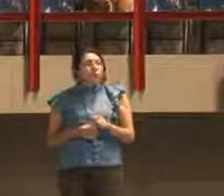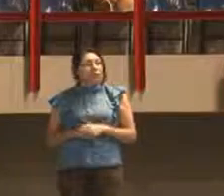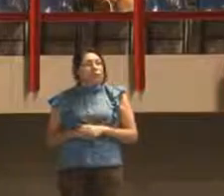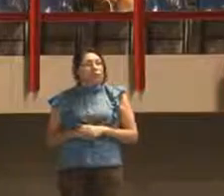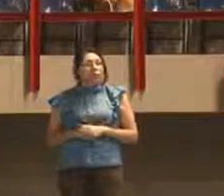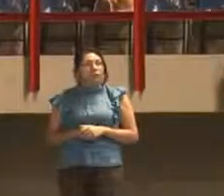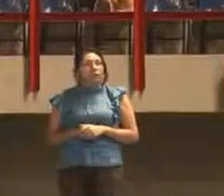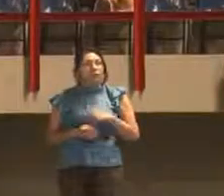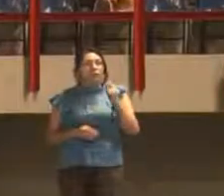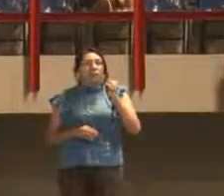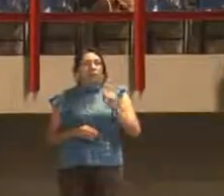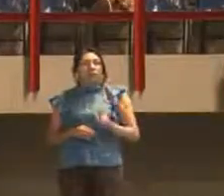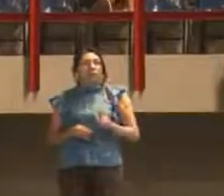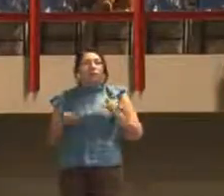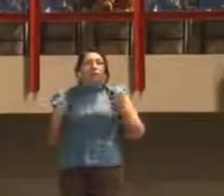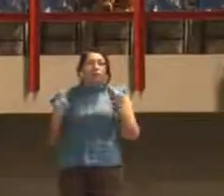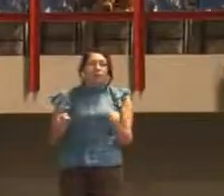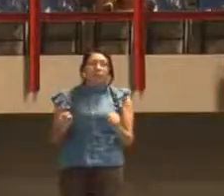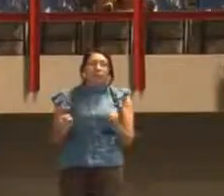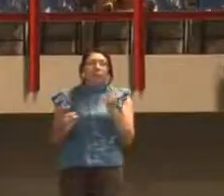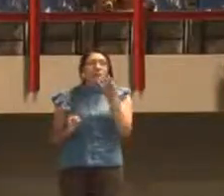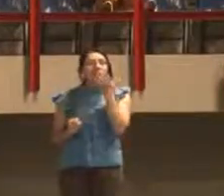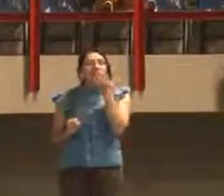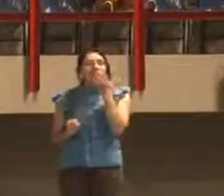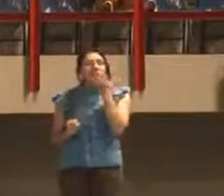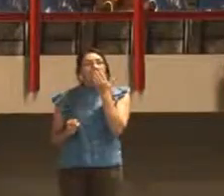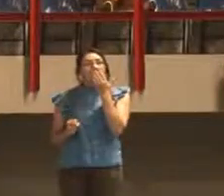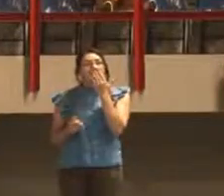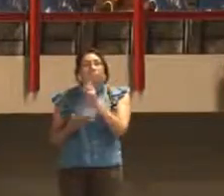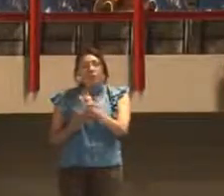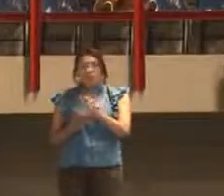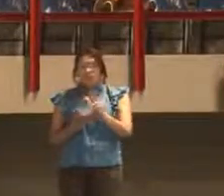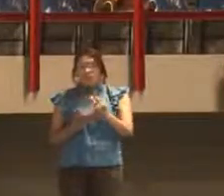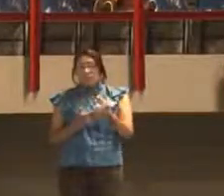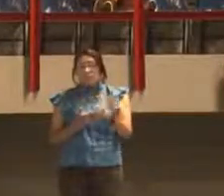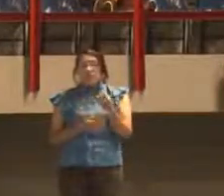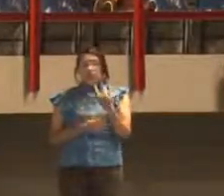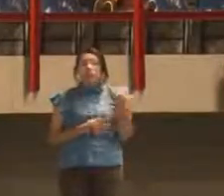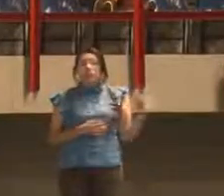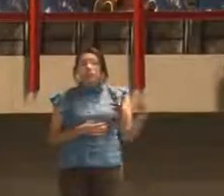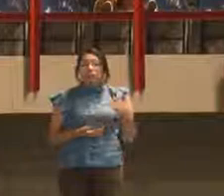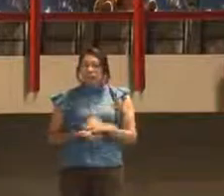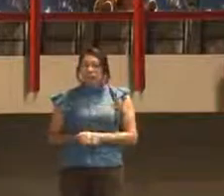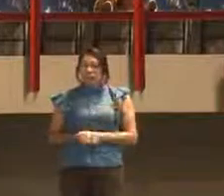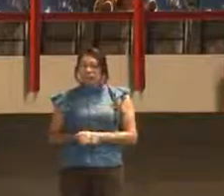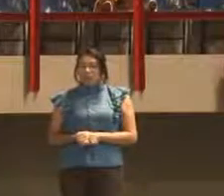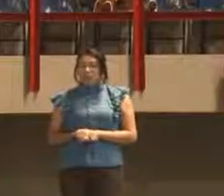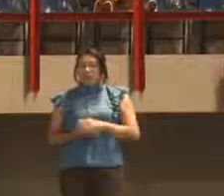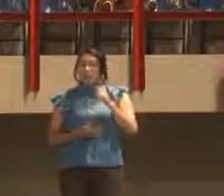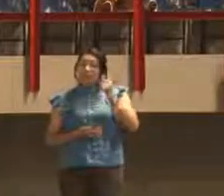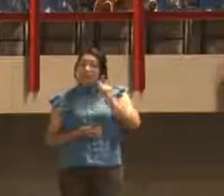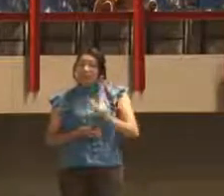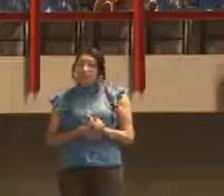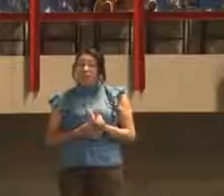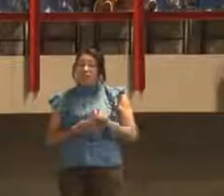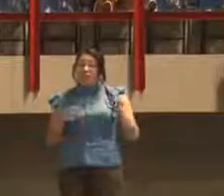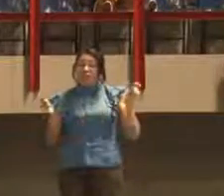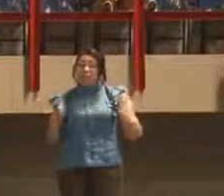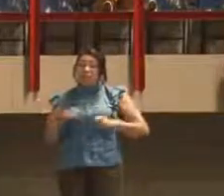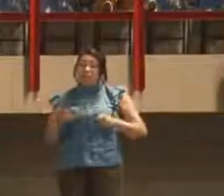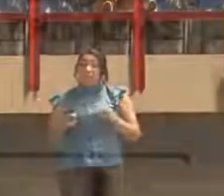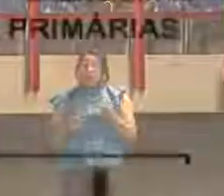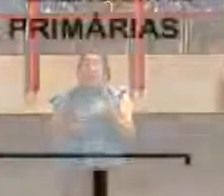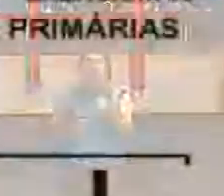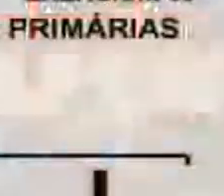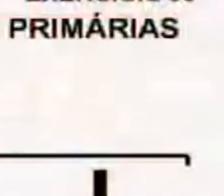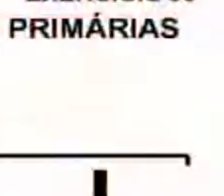azul, ele pode ser pintado em quantas tonalidades? Só o azul. Só o azul pode ser pintado em 3